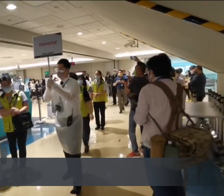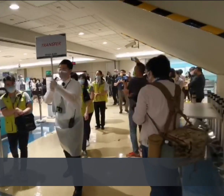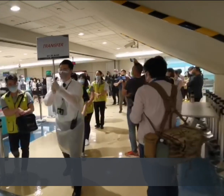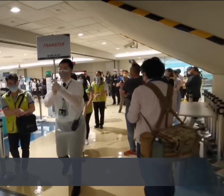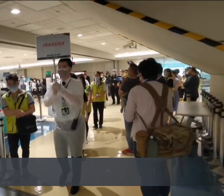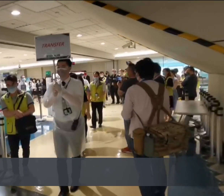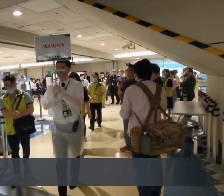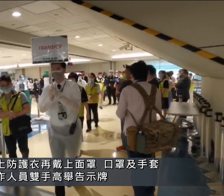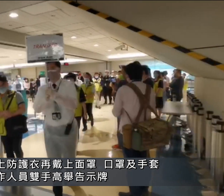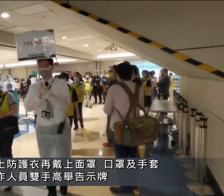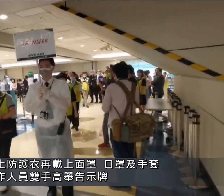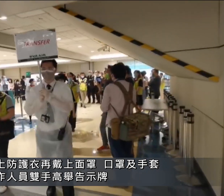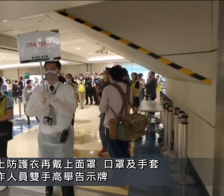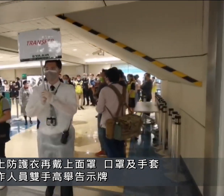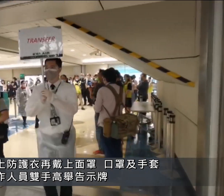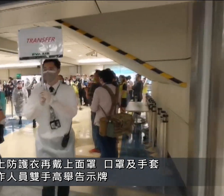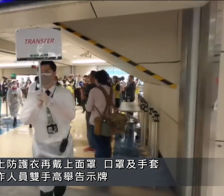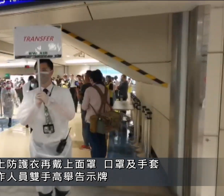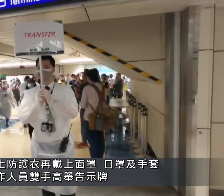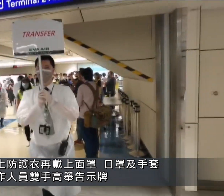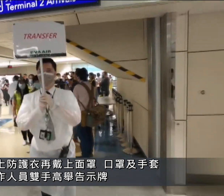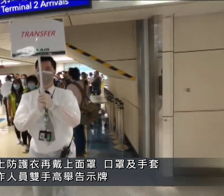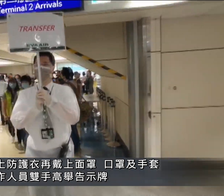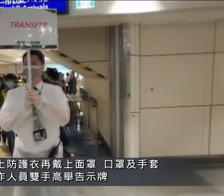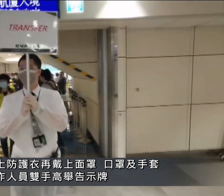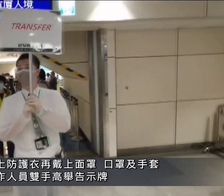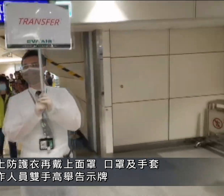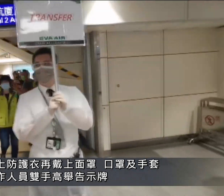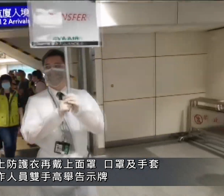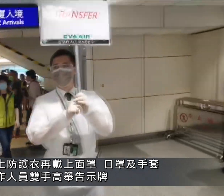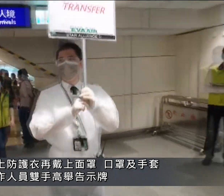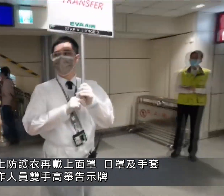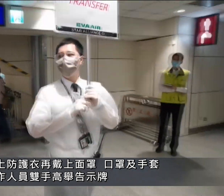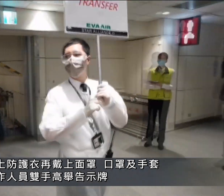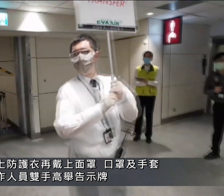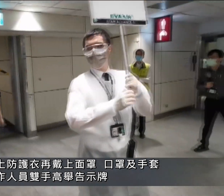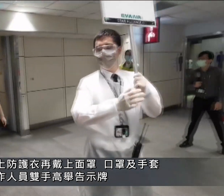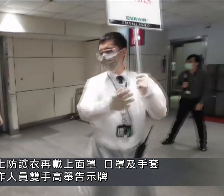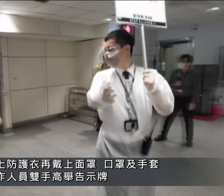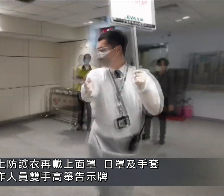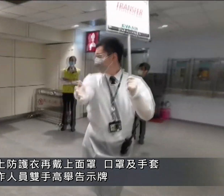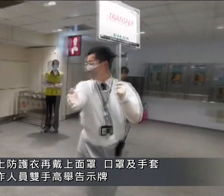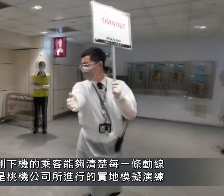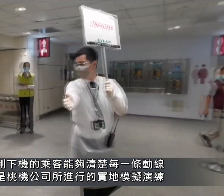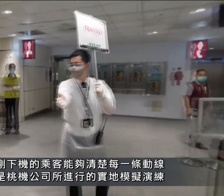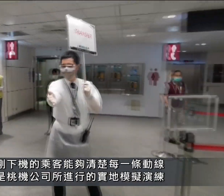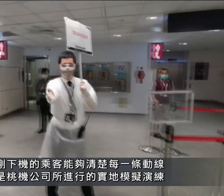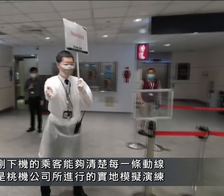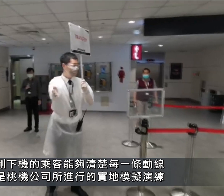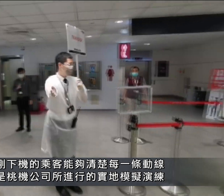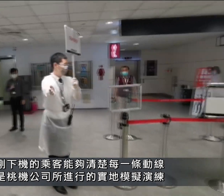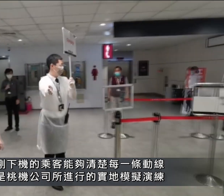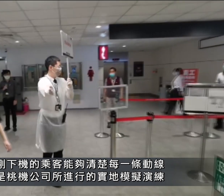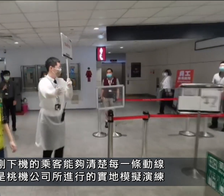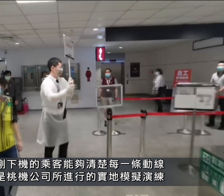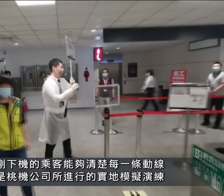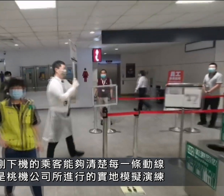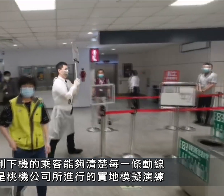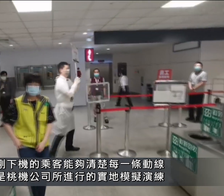穿上防护衣，再戴上面罩、口罩及手套，工作人员双手高举告示牌，让刚下机的乘客能够清楚每一条动线。